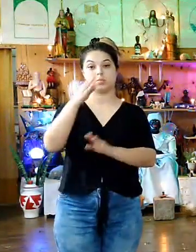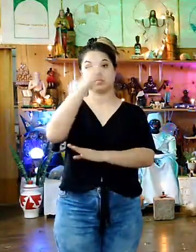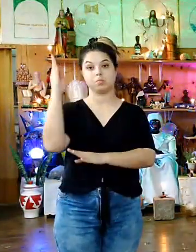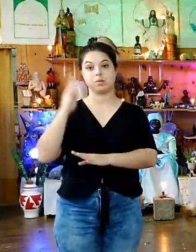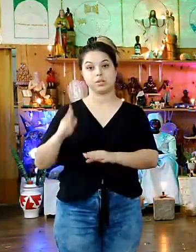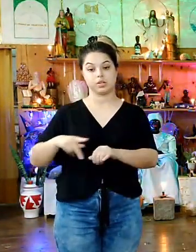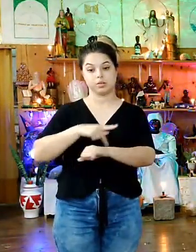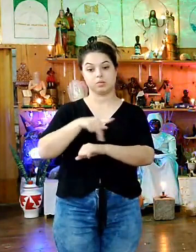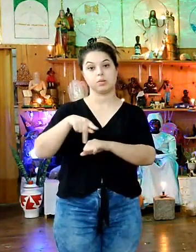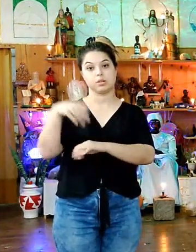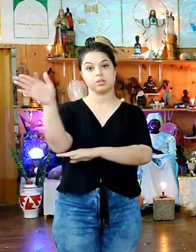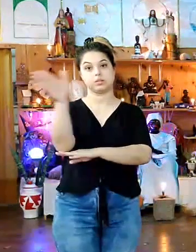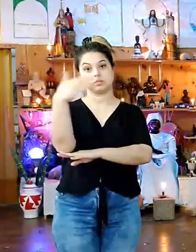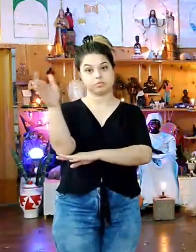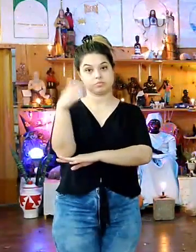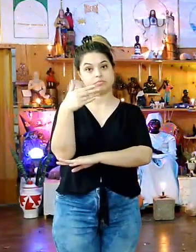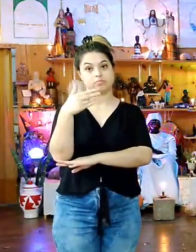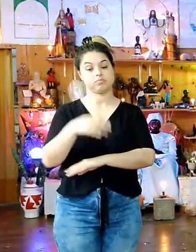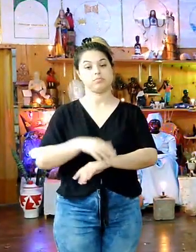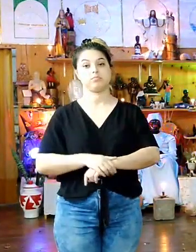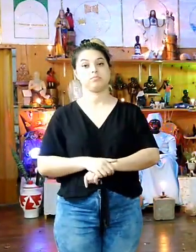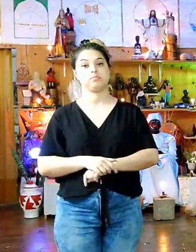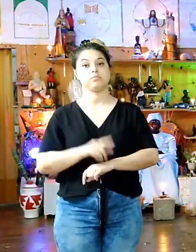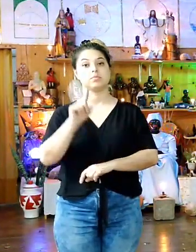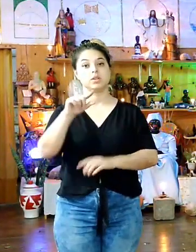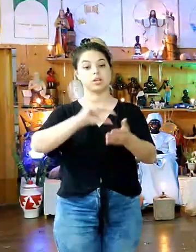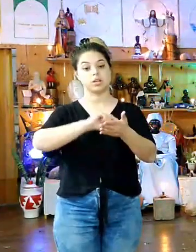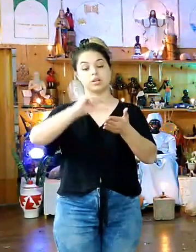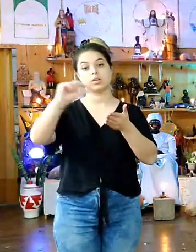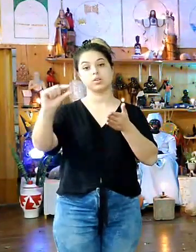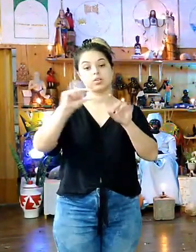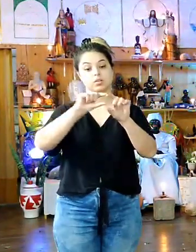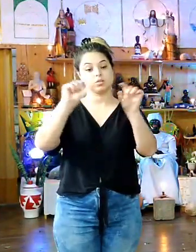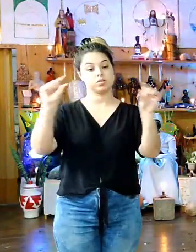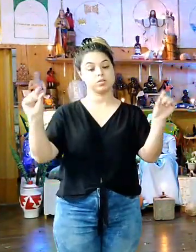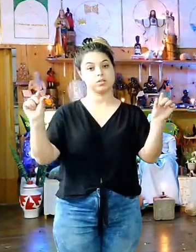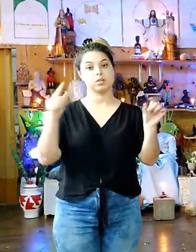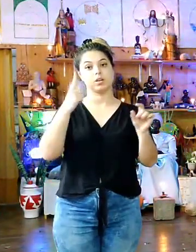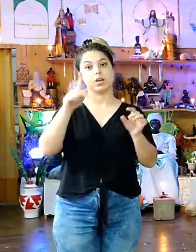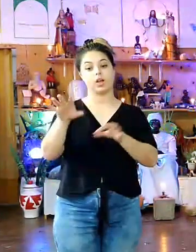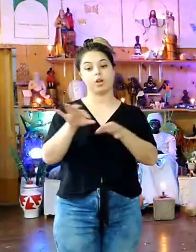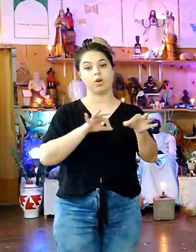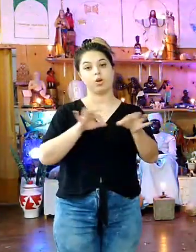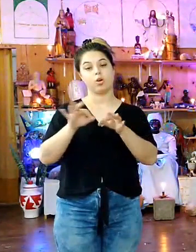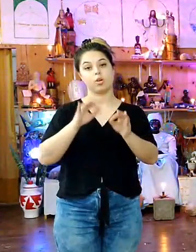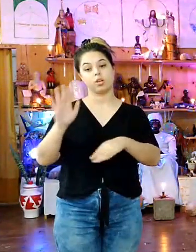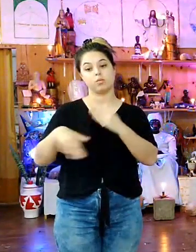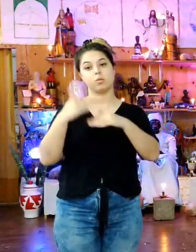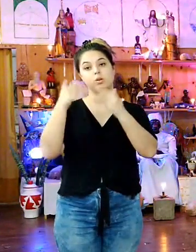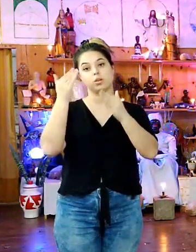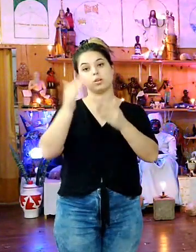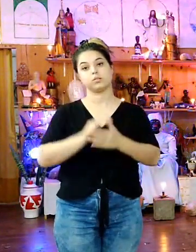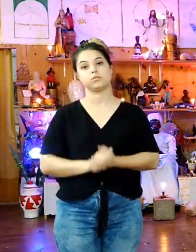a bandeira da nossa república, lá está escrito Ordem e Progresso.